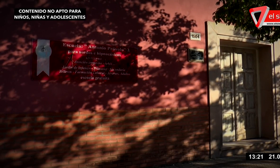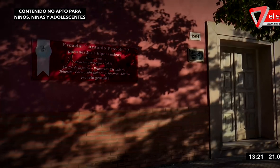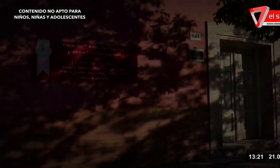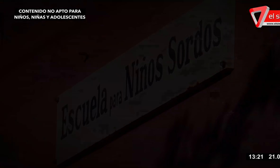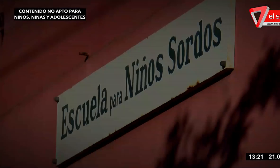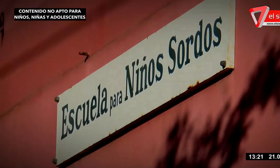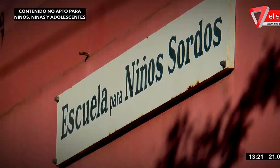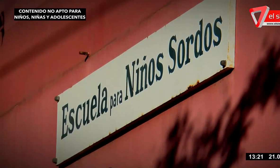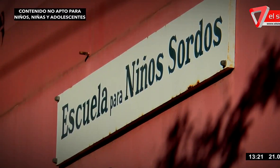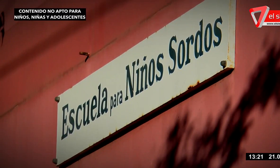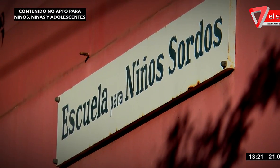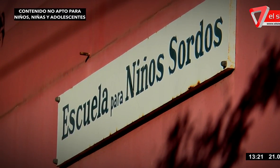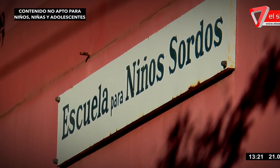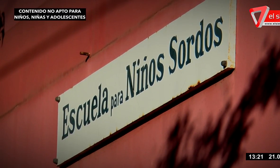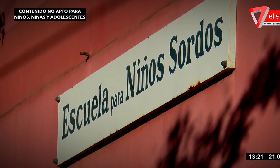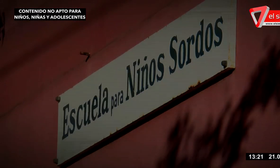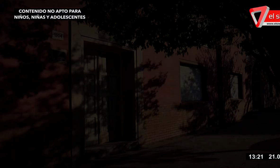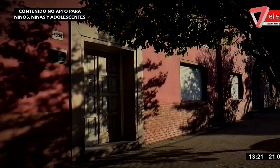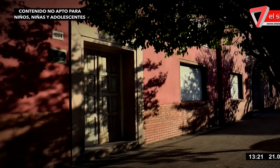y humillándolos sin piedad.